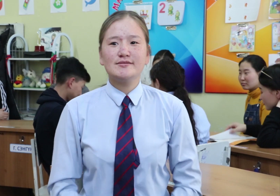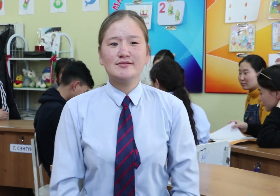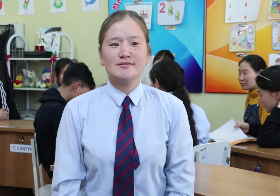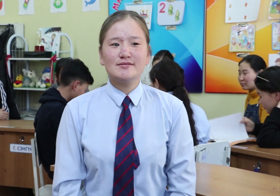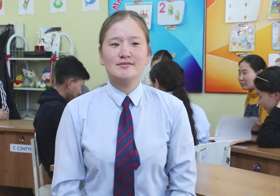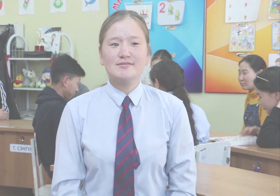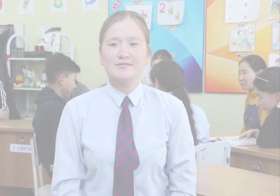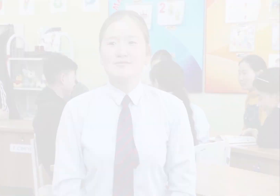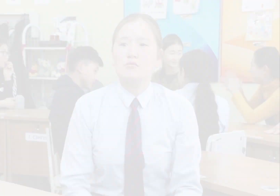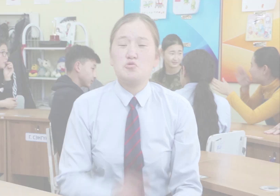боломжтой болно.